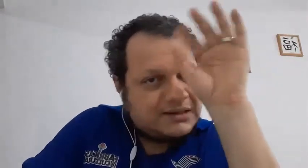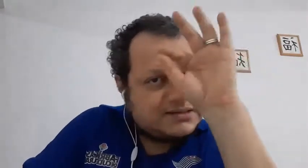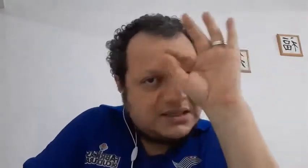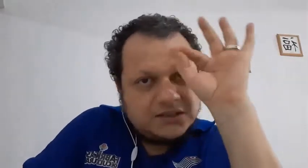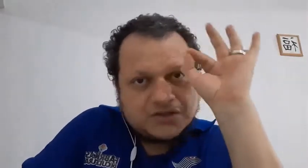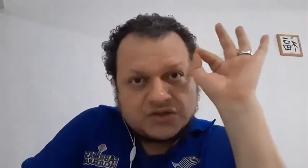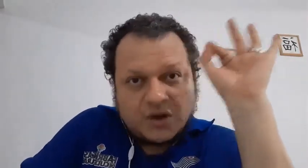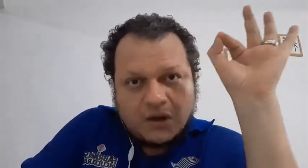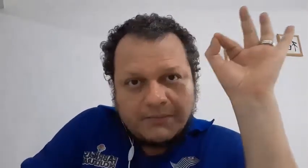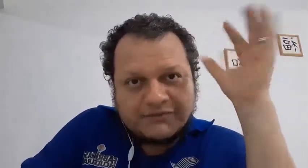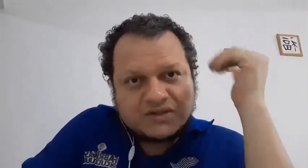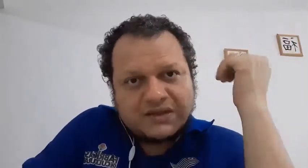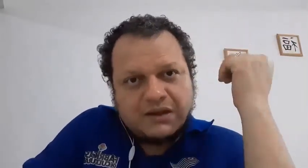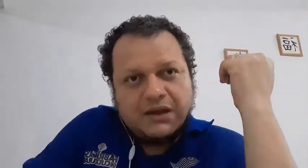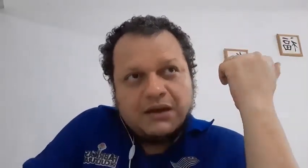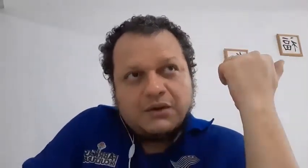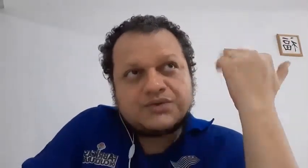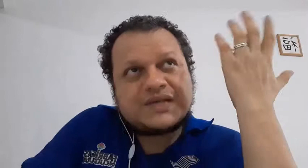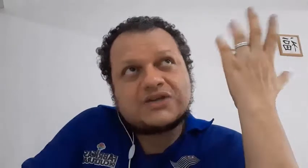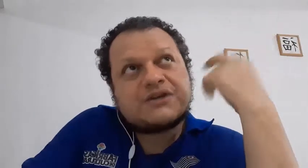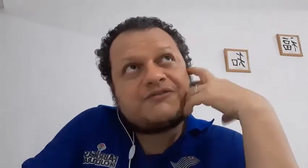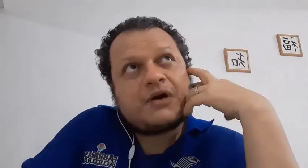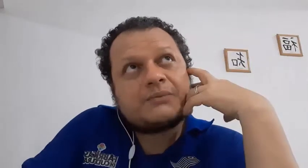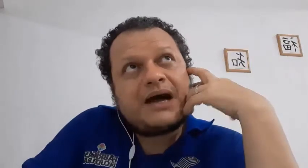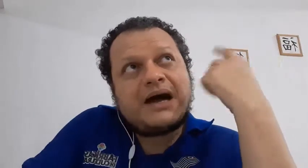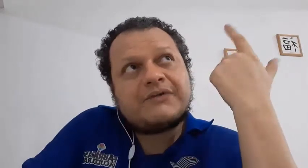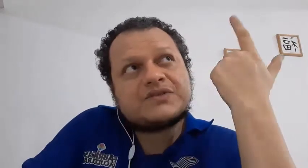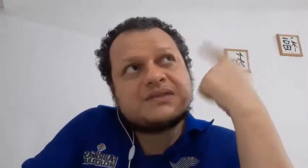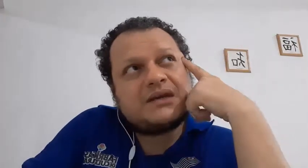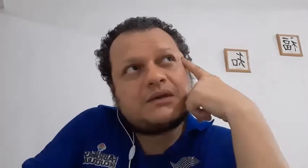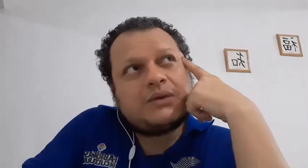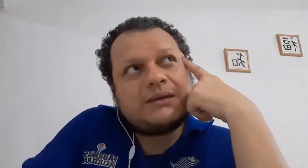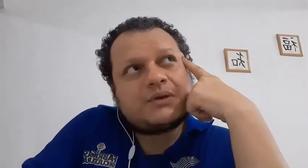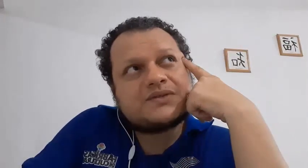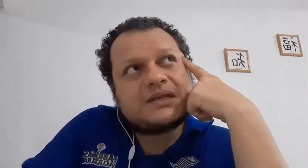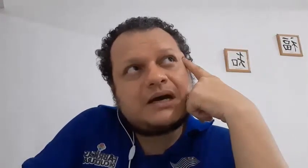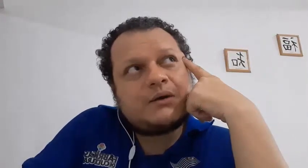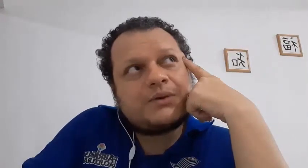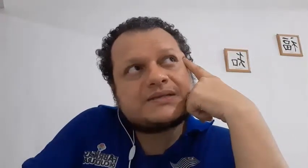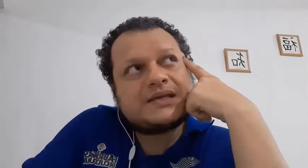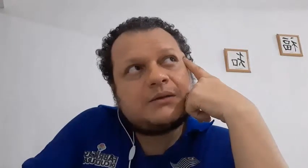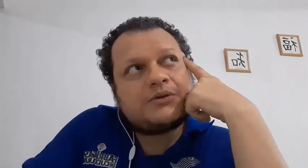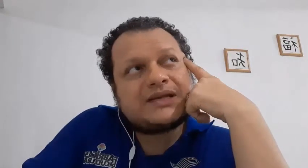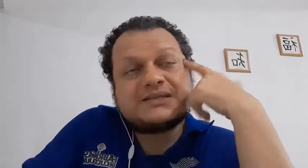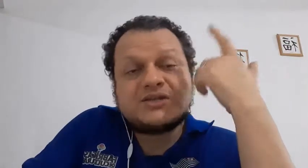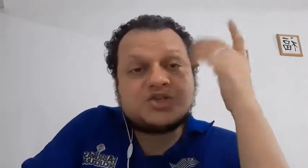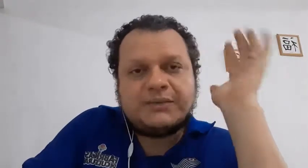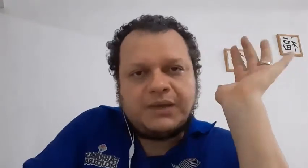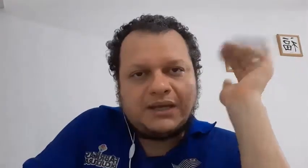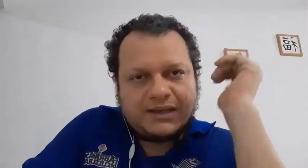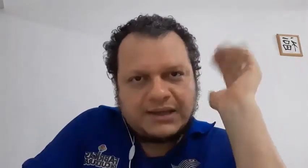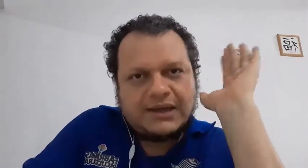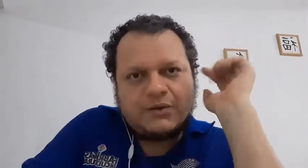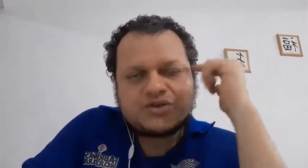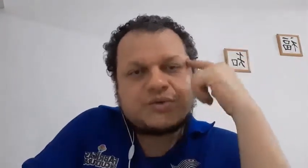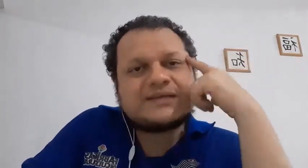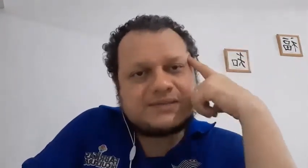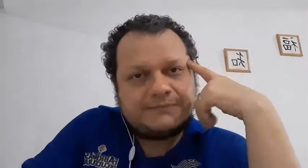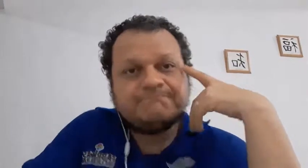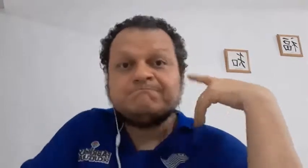e só. Para você usar de que forma? Ah, você não lembra o sinal, por exemplo, da cidade de Limeira, que é onde eu nasci.